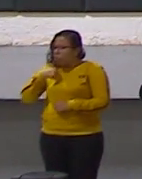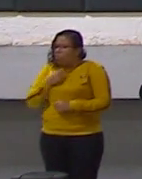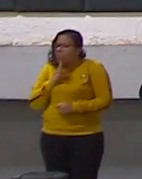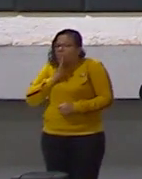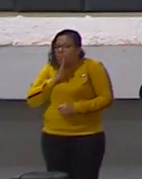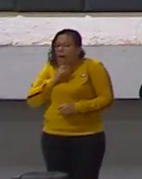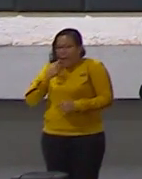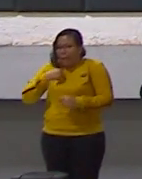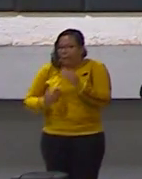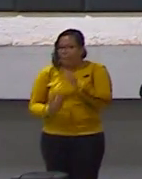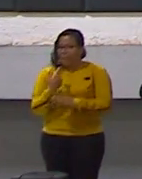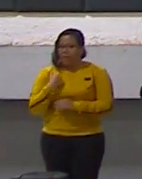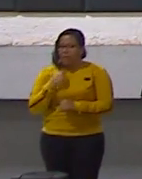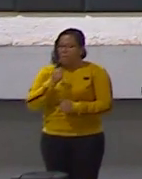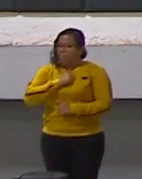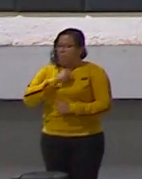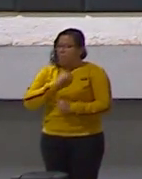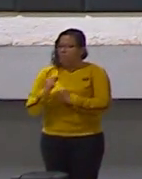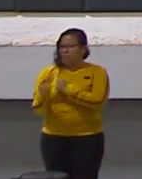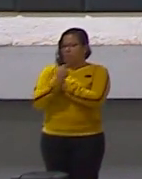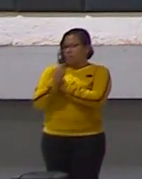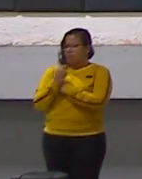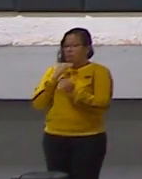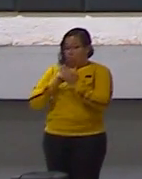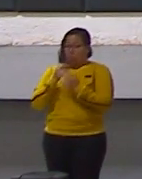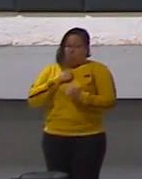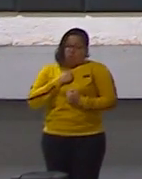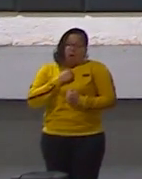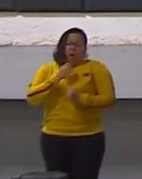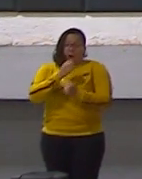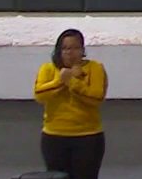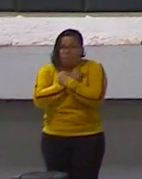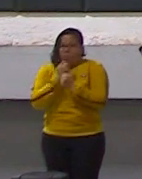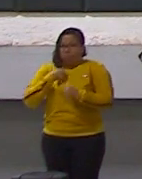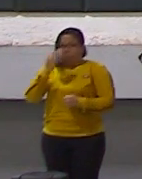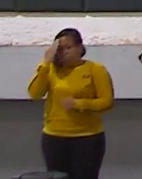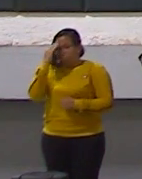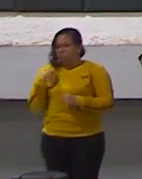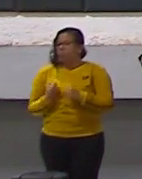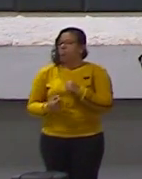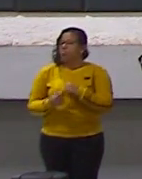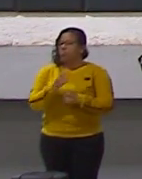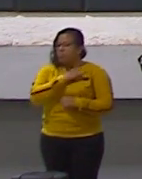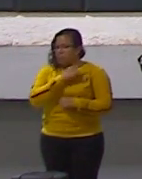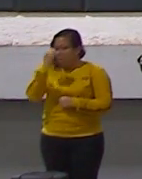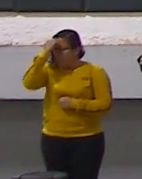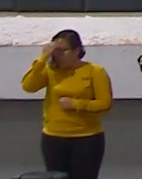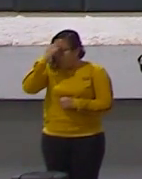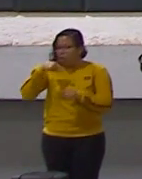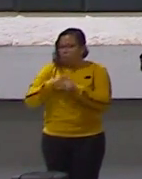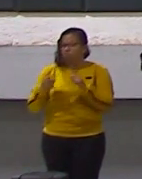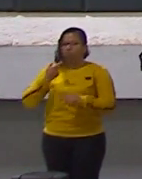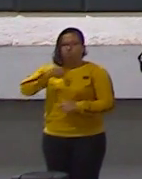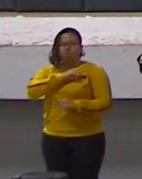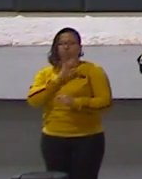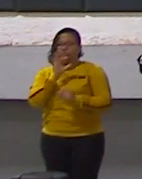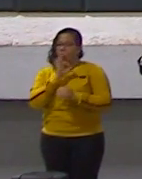una autocrítica aunque nos amamos y sabemos que somos de la pedagógica y somos el alma máter